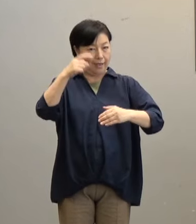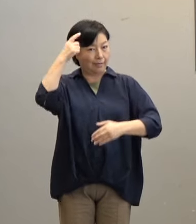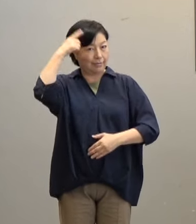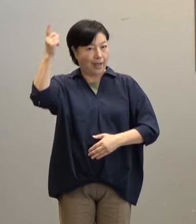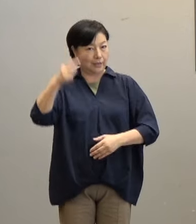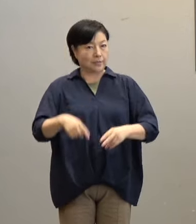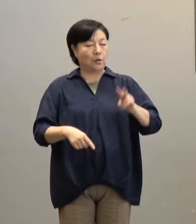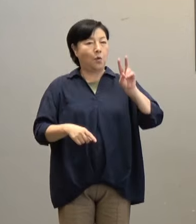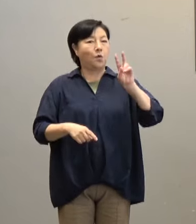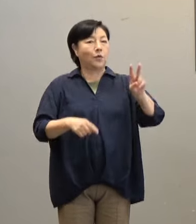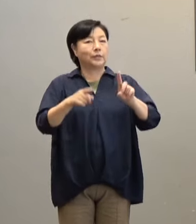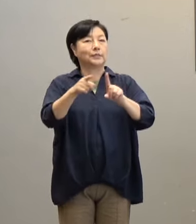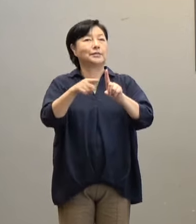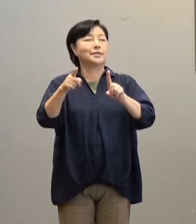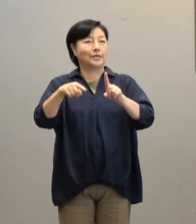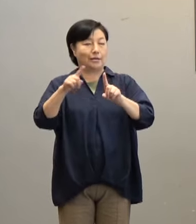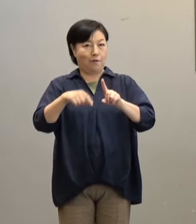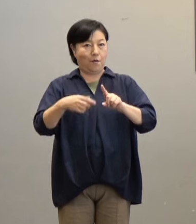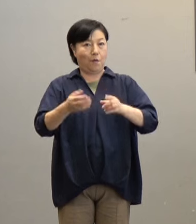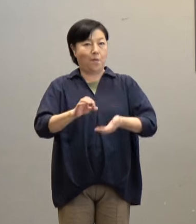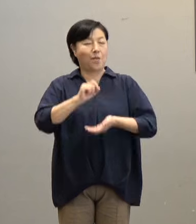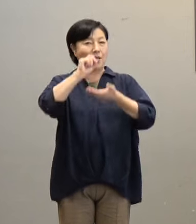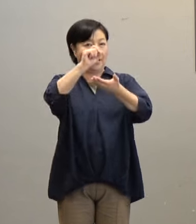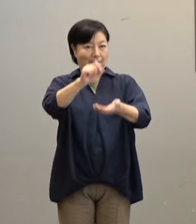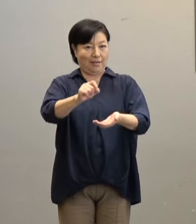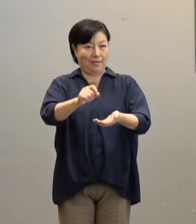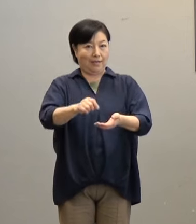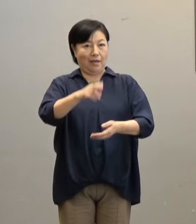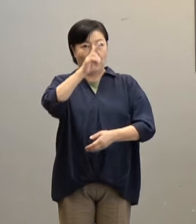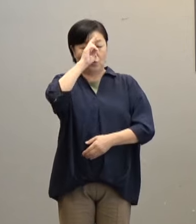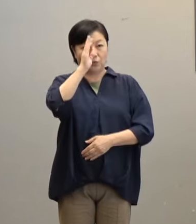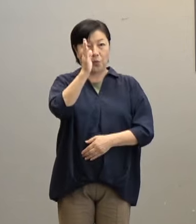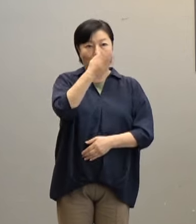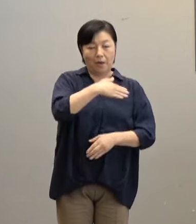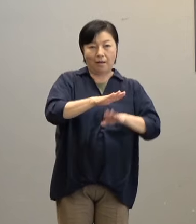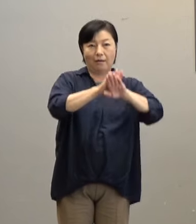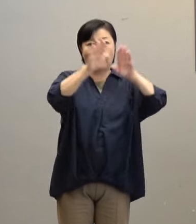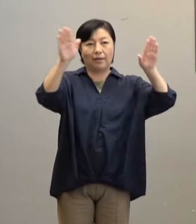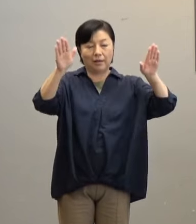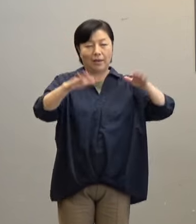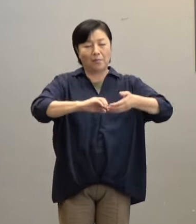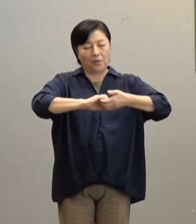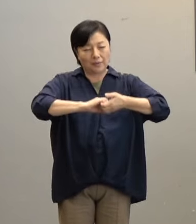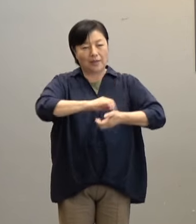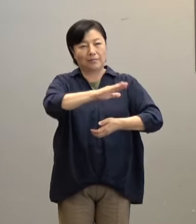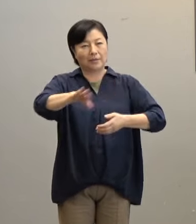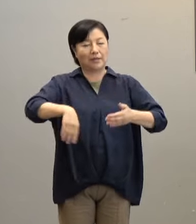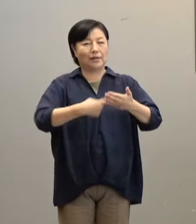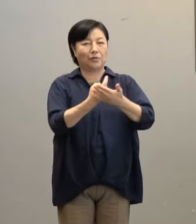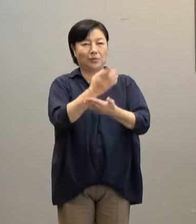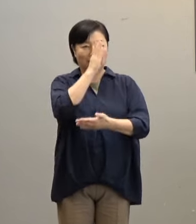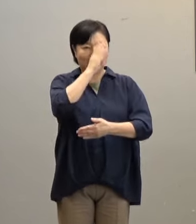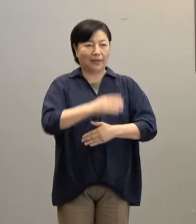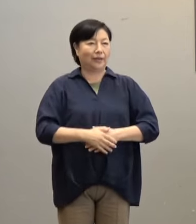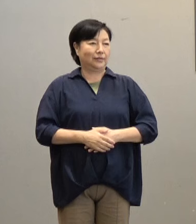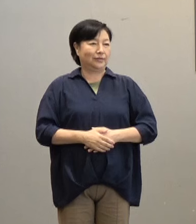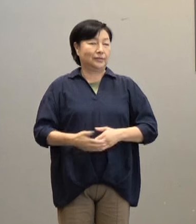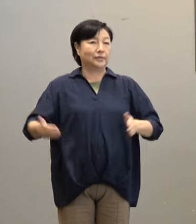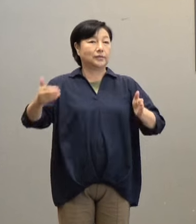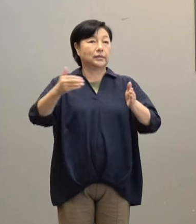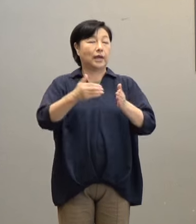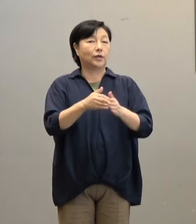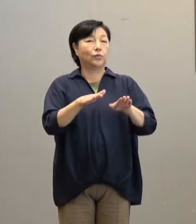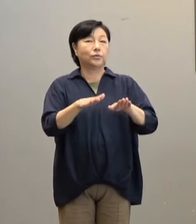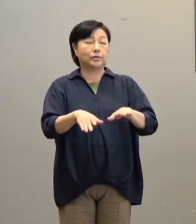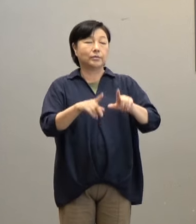当たります。本日正午より開始をいたしますので、皆様ぜひご参加ください。最後に本